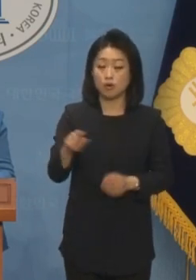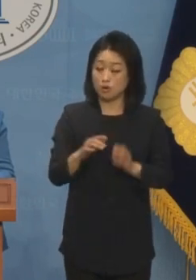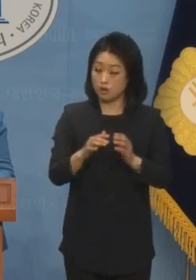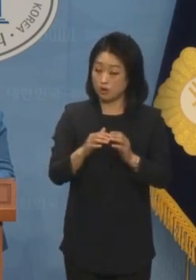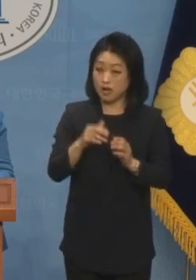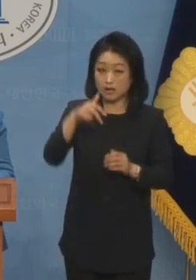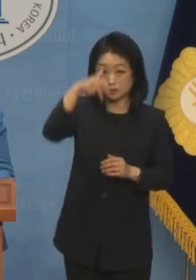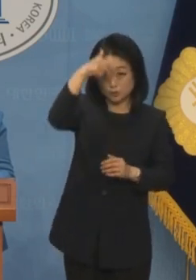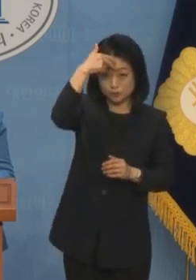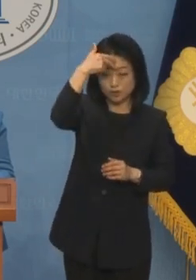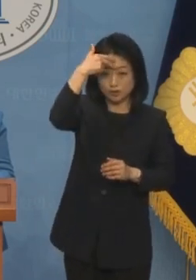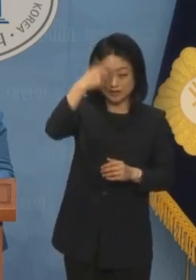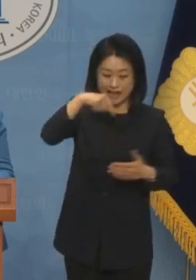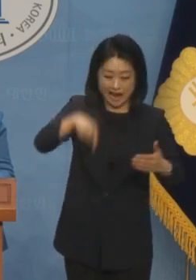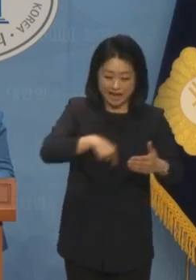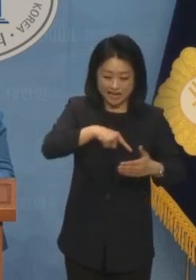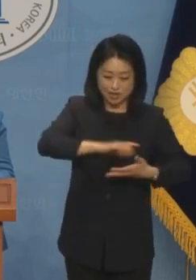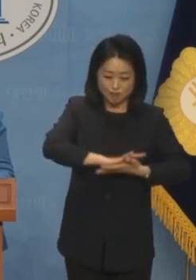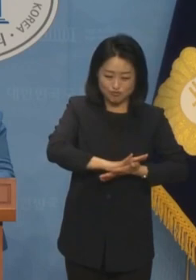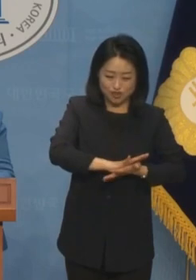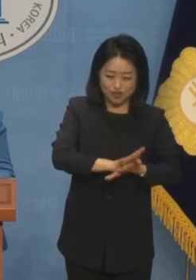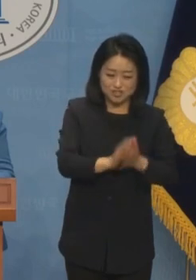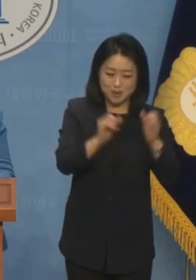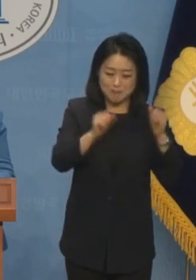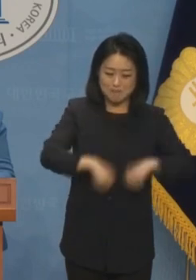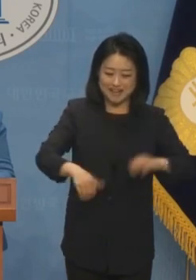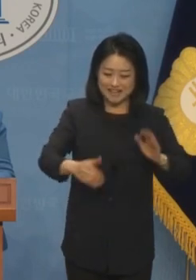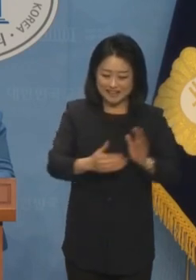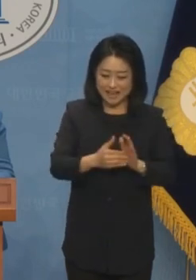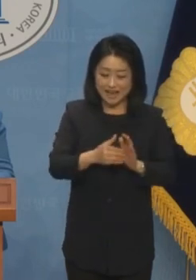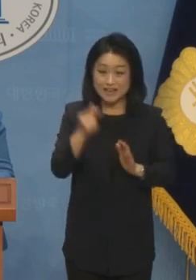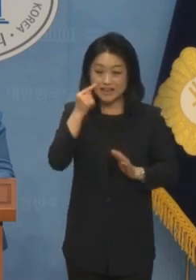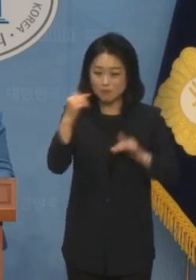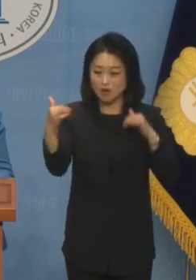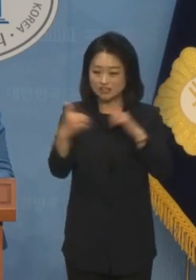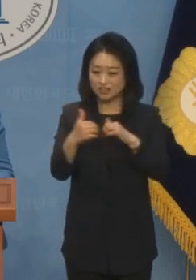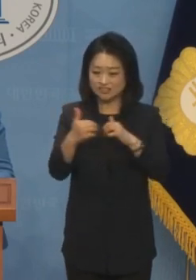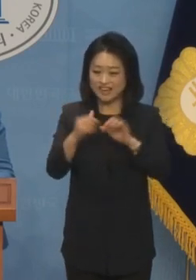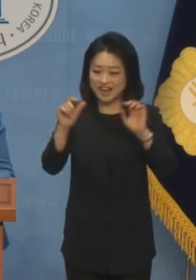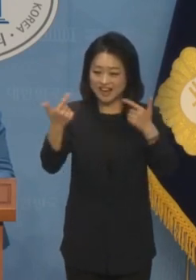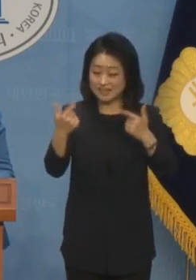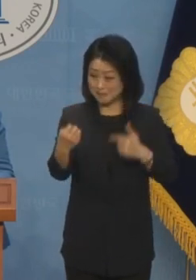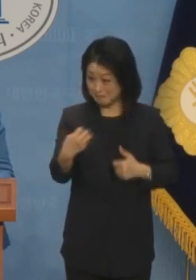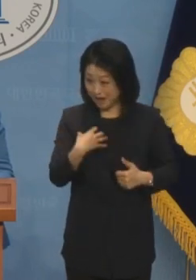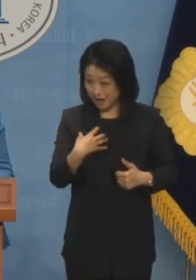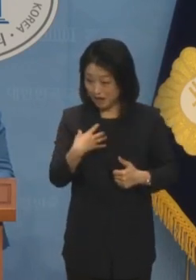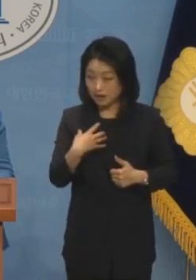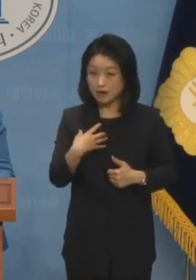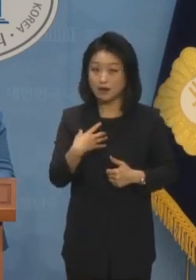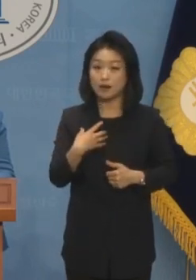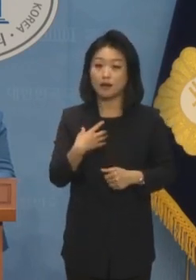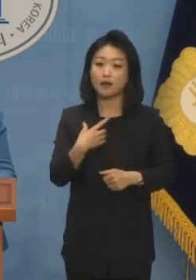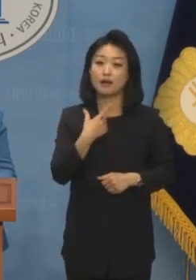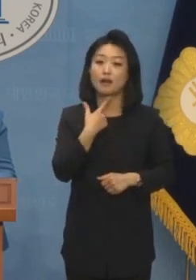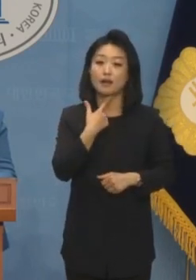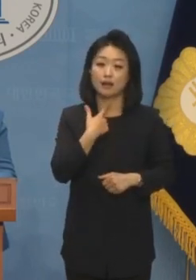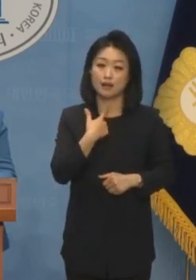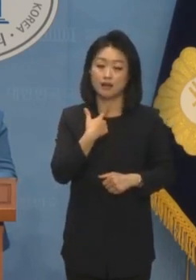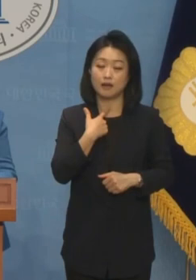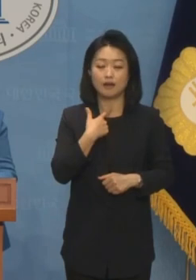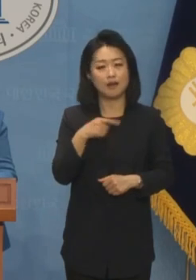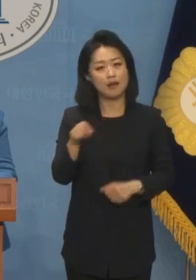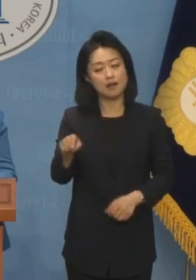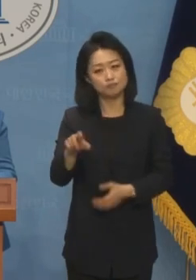조선은 안에서 문드러져서 망했다, 일본과 전쟁을 치른 게 아니다 라고 하는 말을 했다고 하는데요. 그런